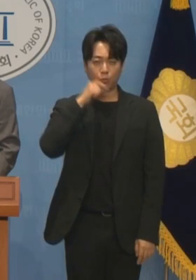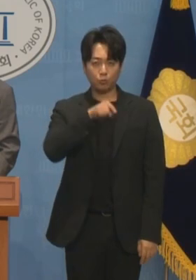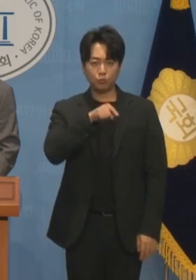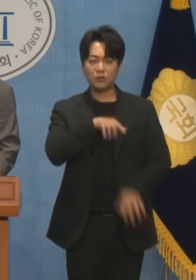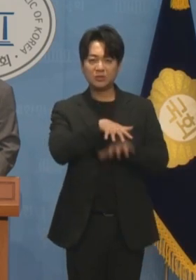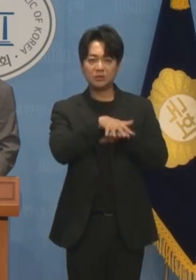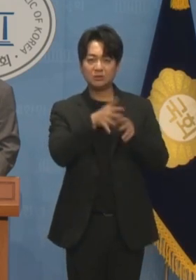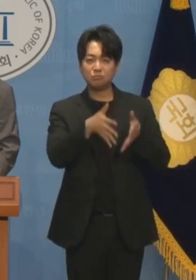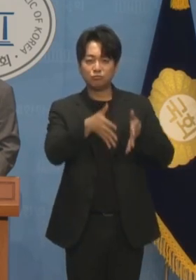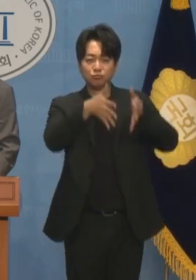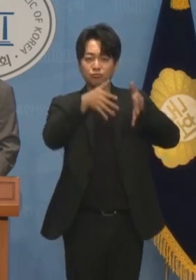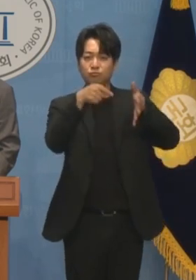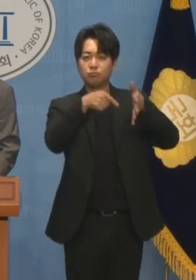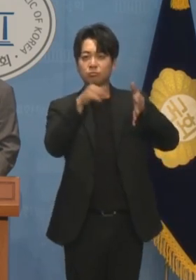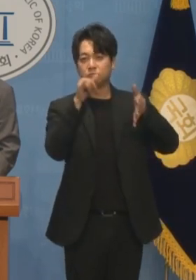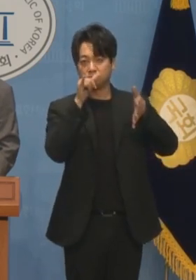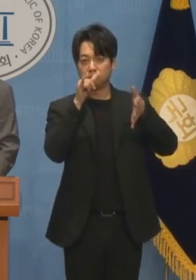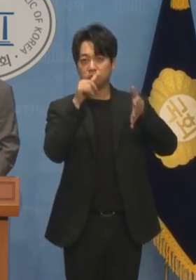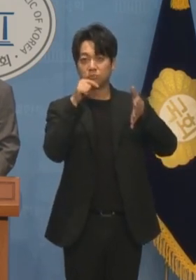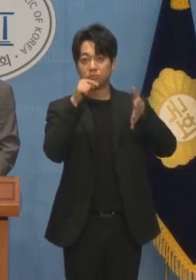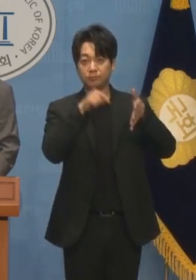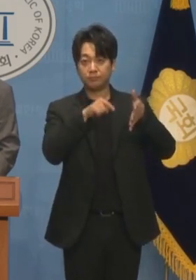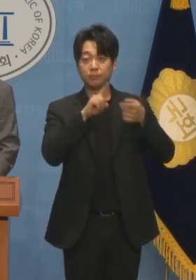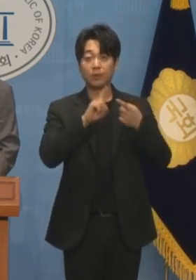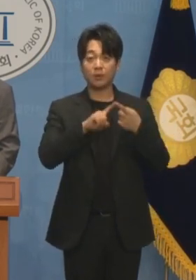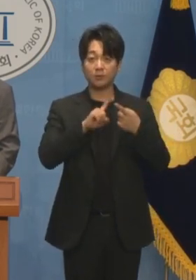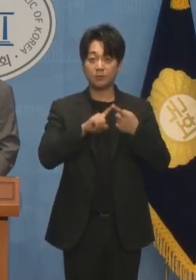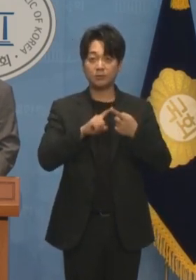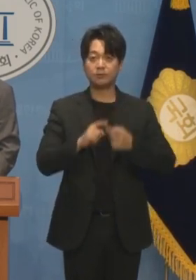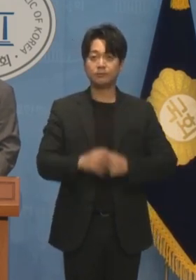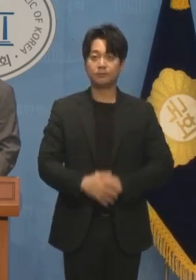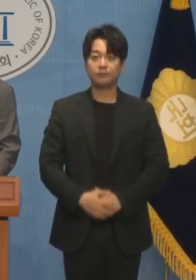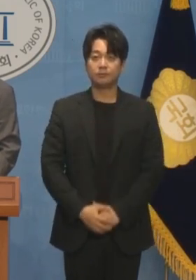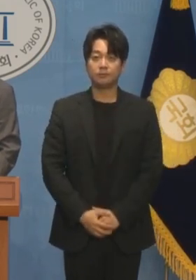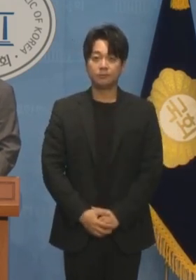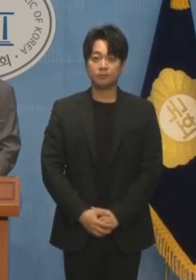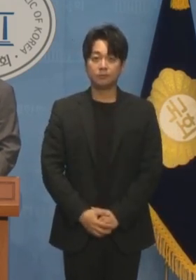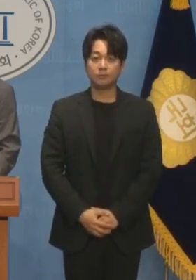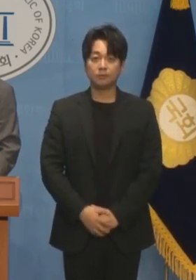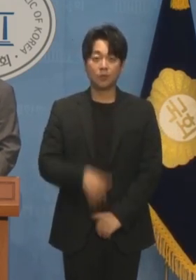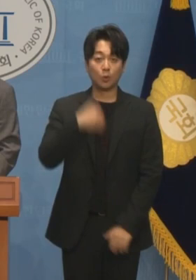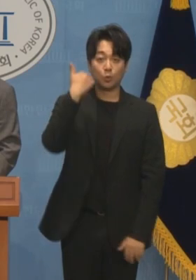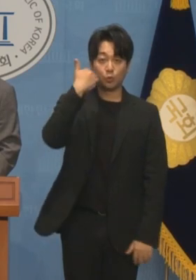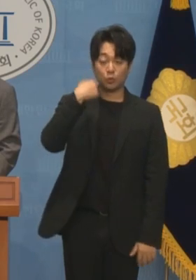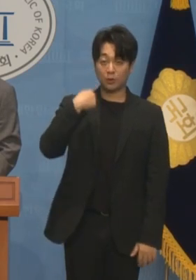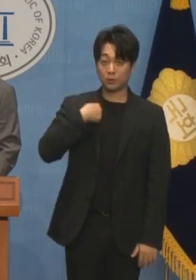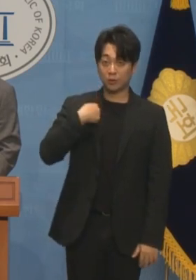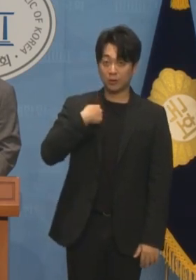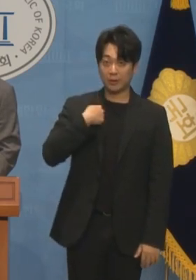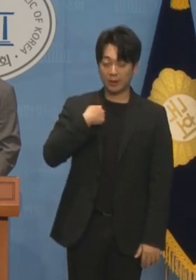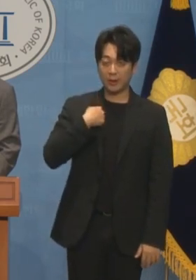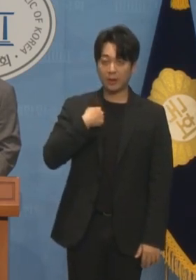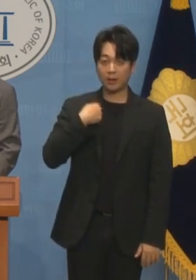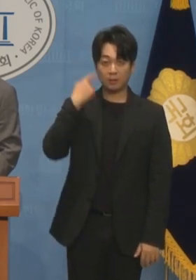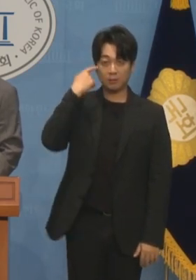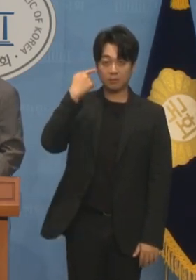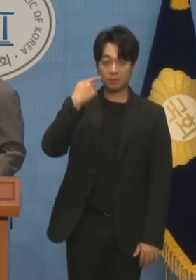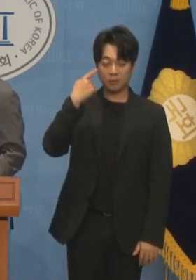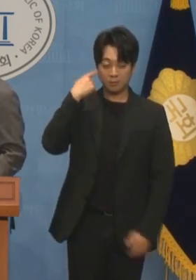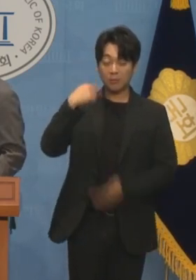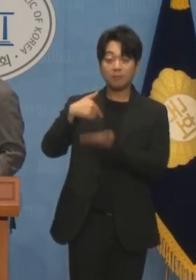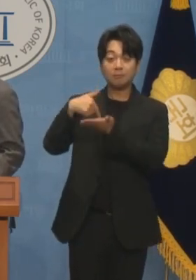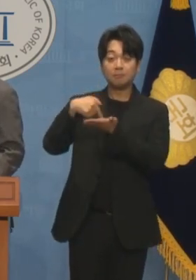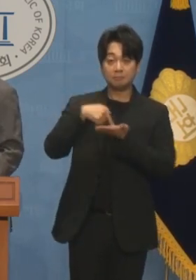시설물이었고, 이것을 저한테 말씀해 주시고 제보해 주신 분이 바로